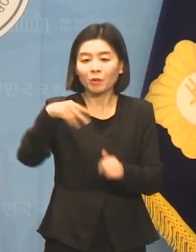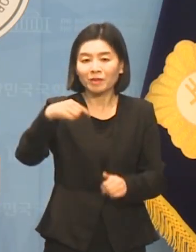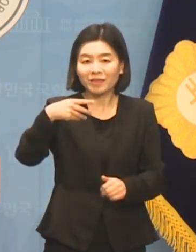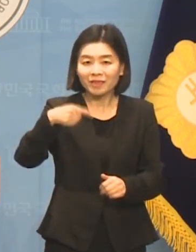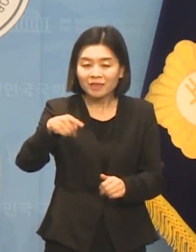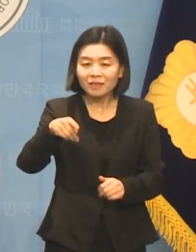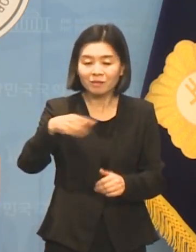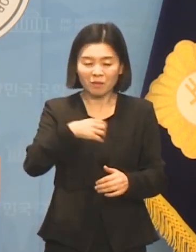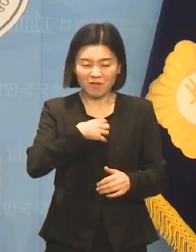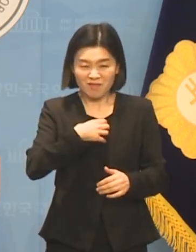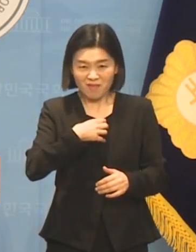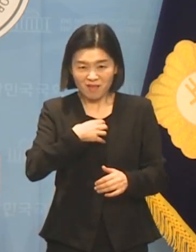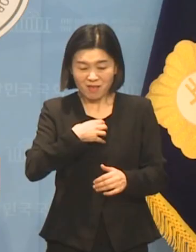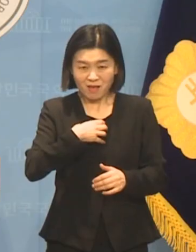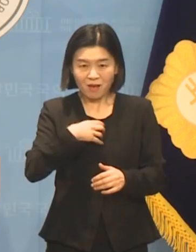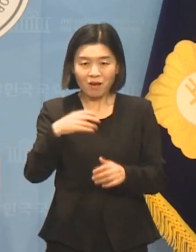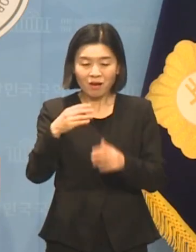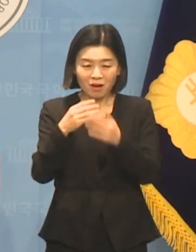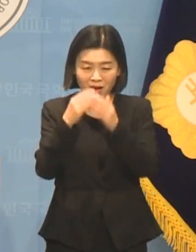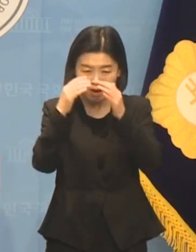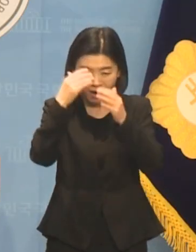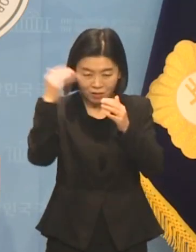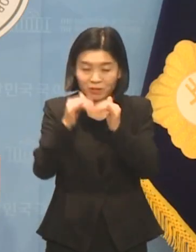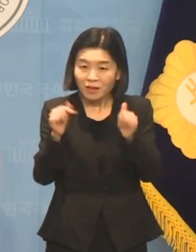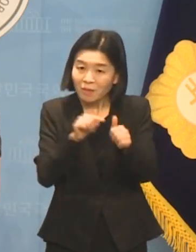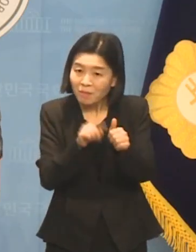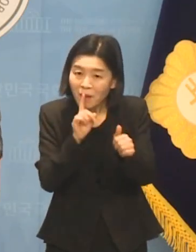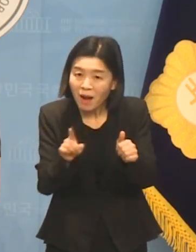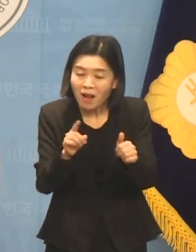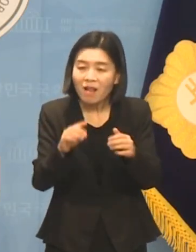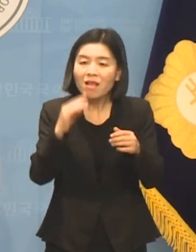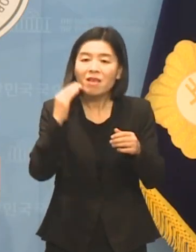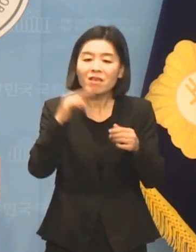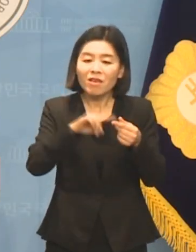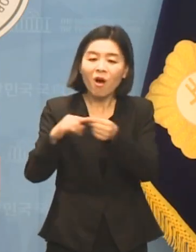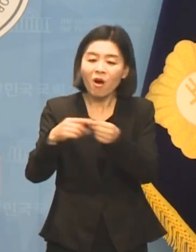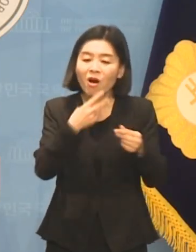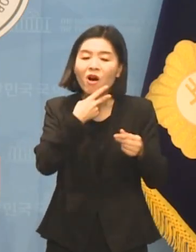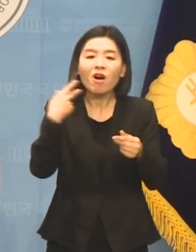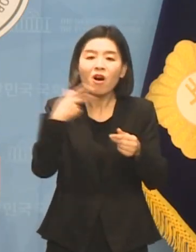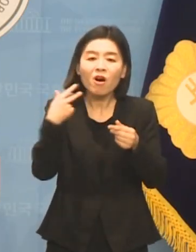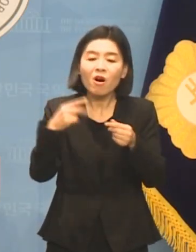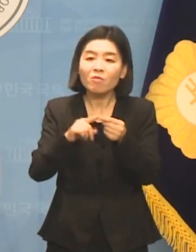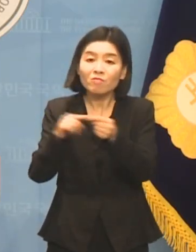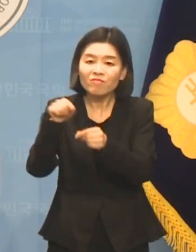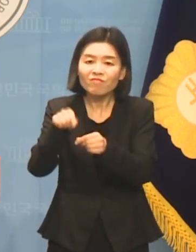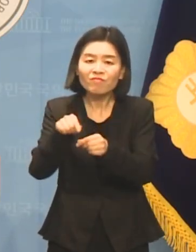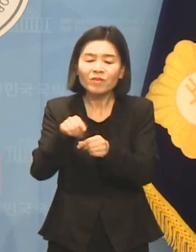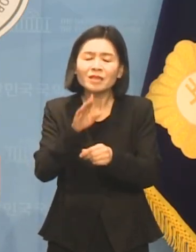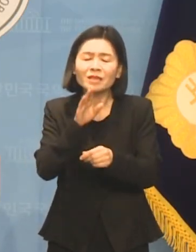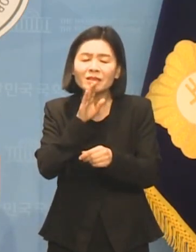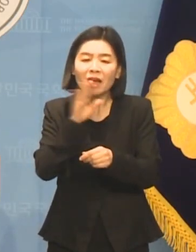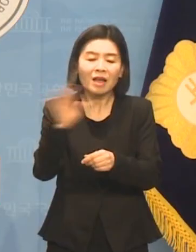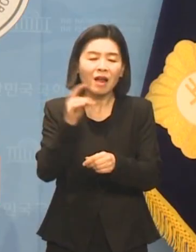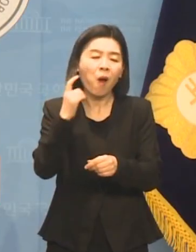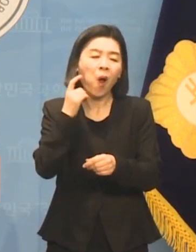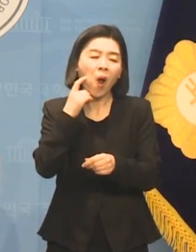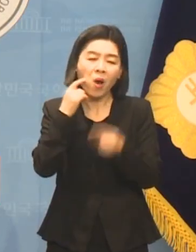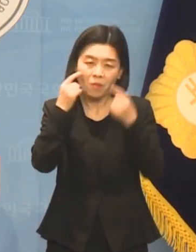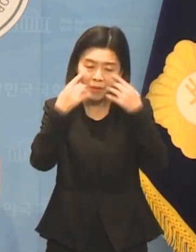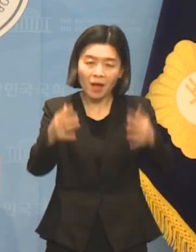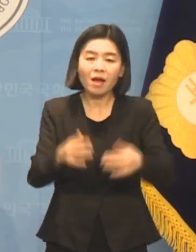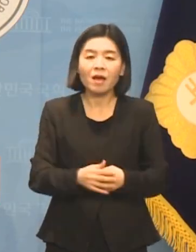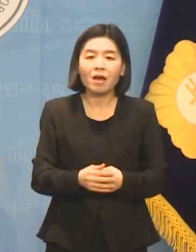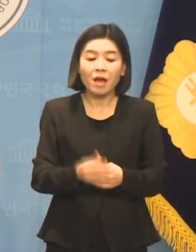적었습니다. 사실관계와 문법 모두 틀린 명백한 거짓말입니다.